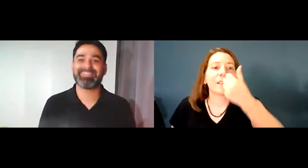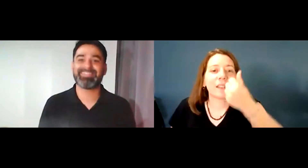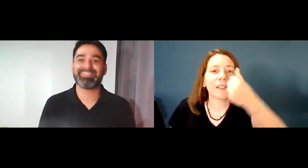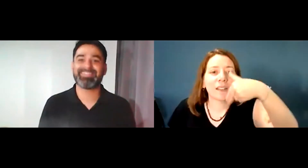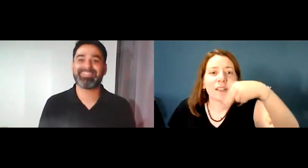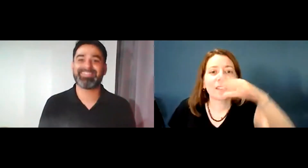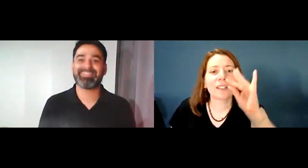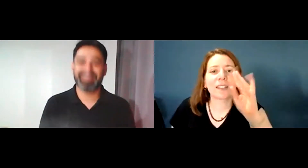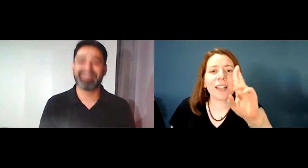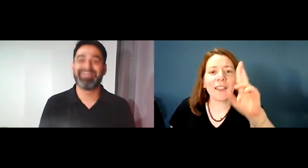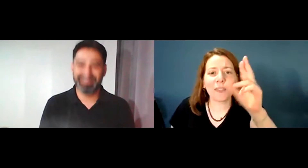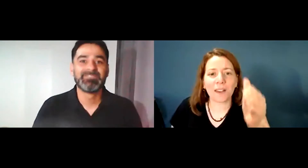La perdí. Sandra.